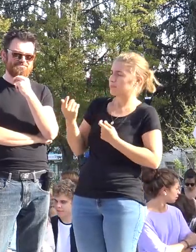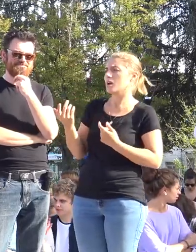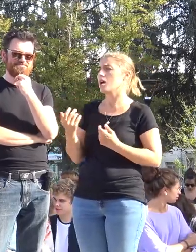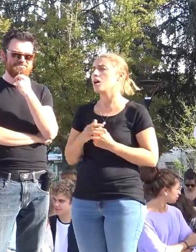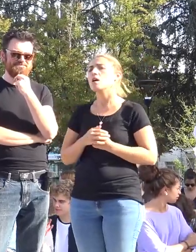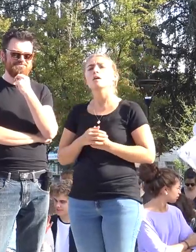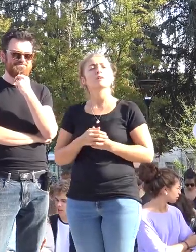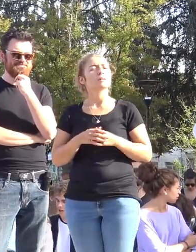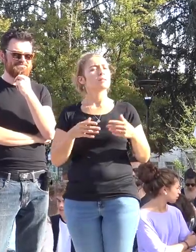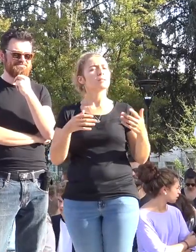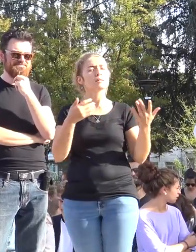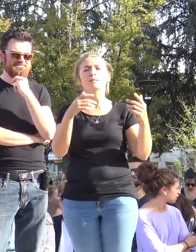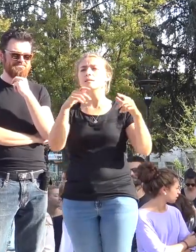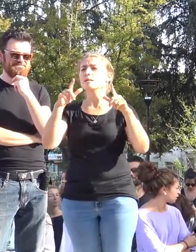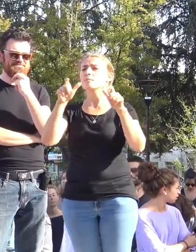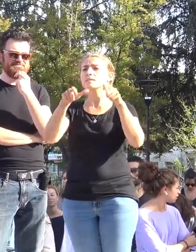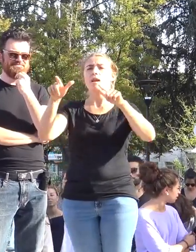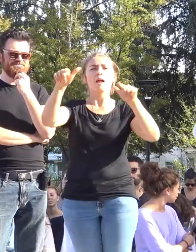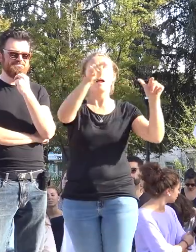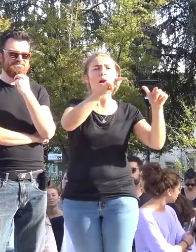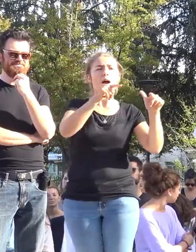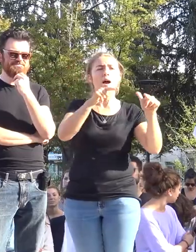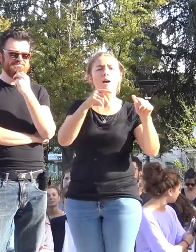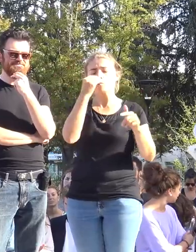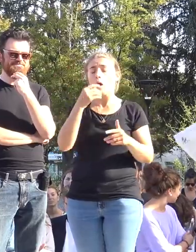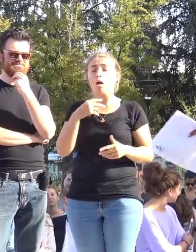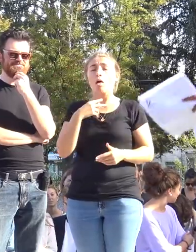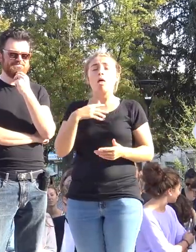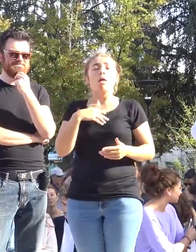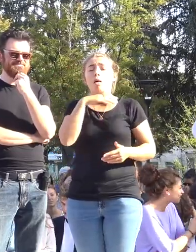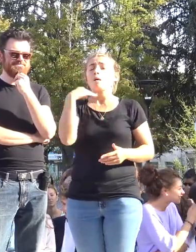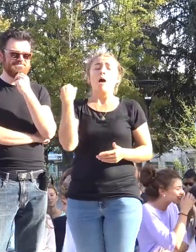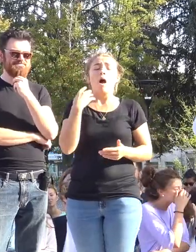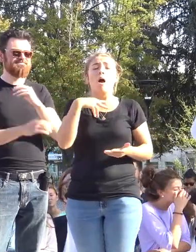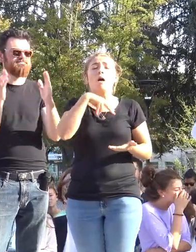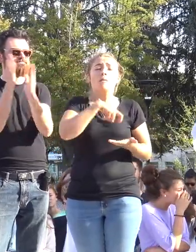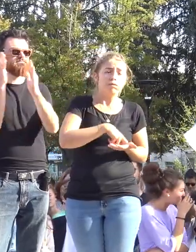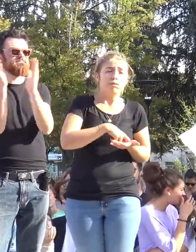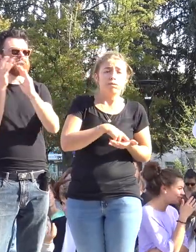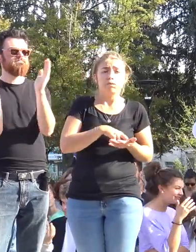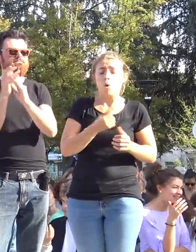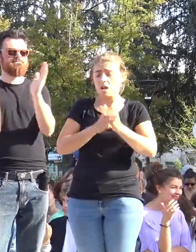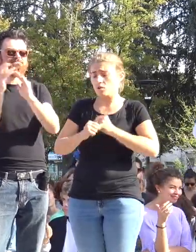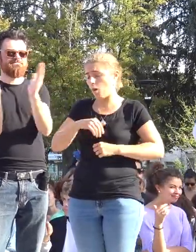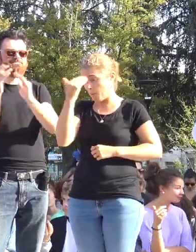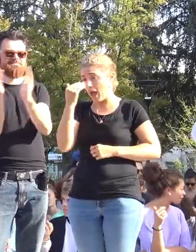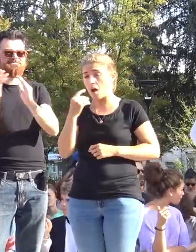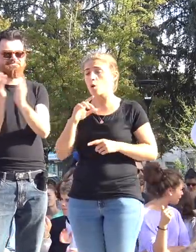qui sont déjà là puissent se renouveler aussi, ne s'épuisent pas à la tâche, comme ça a été le cas pour organiser ce magnifique rassemblement.